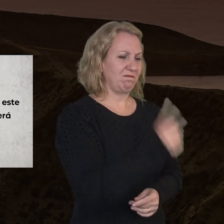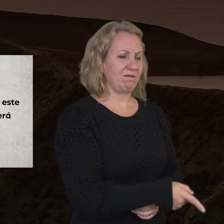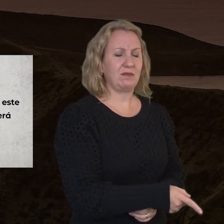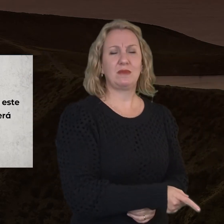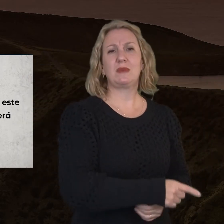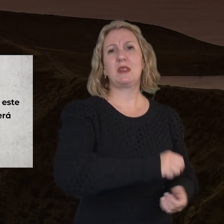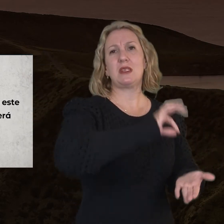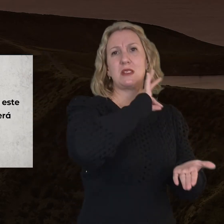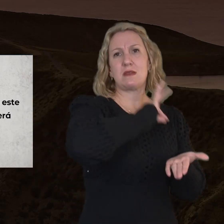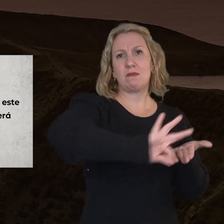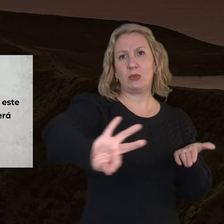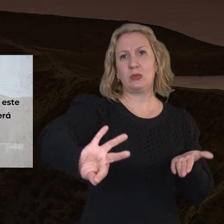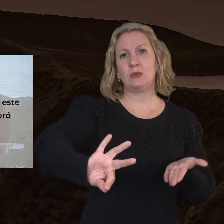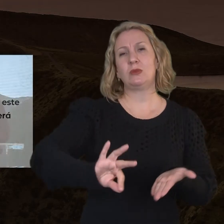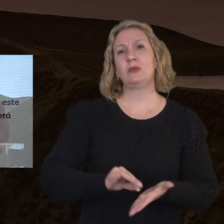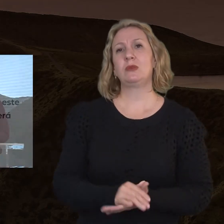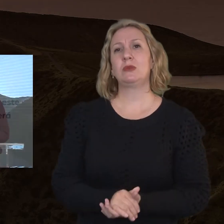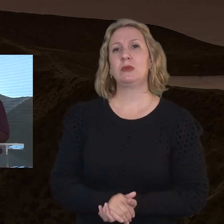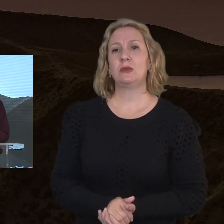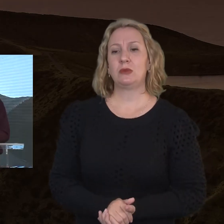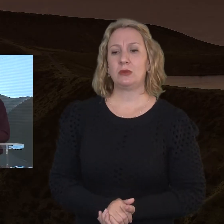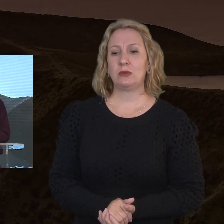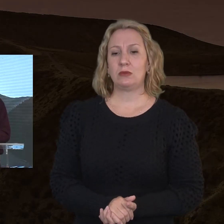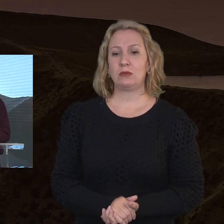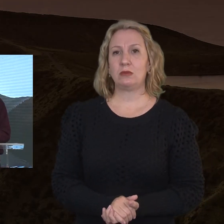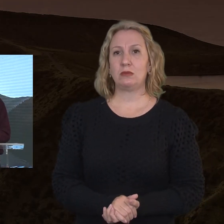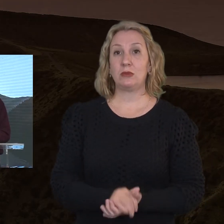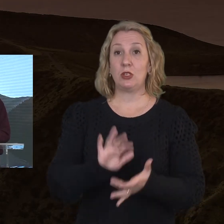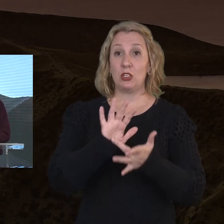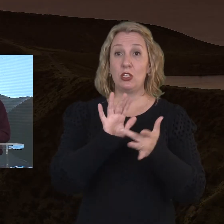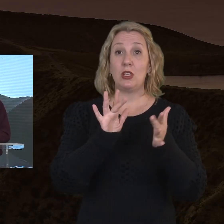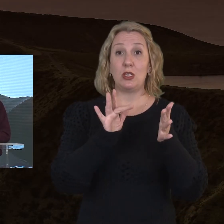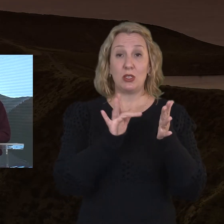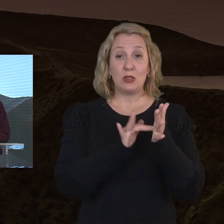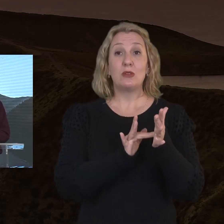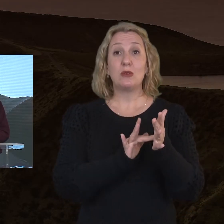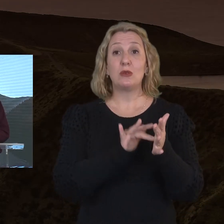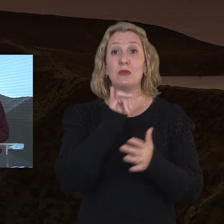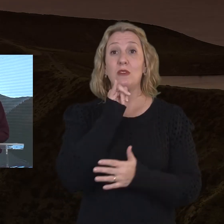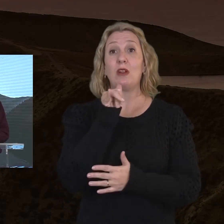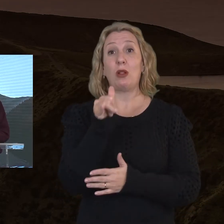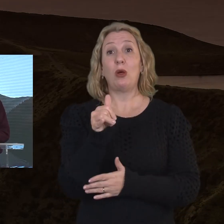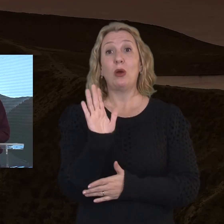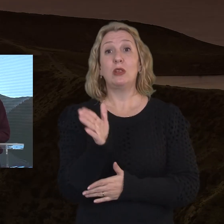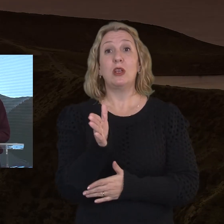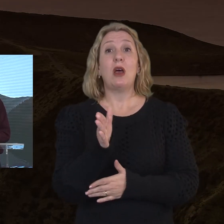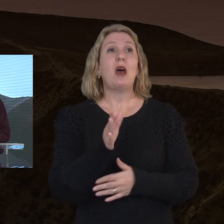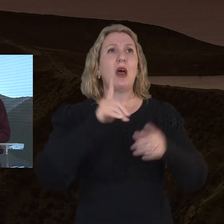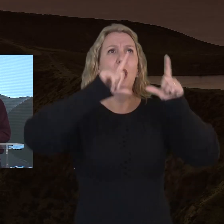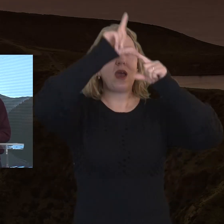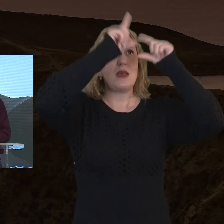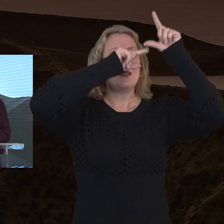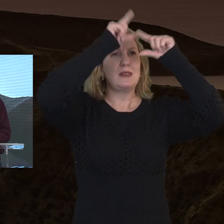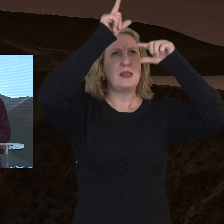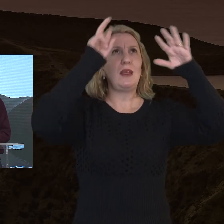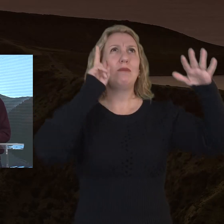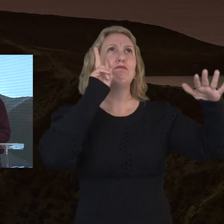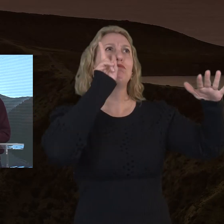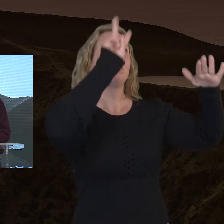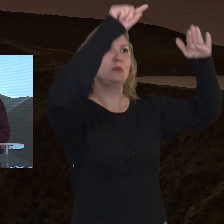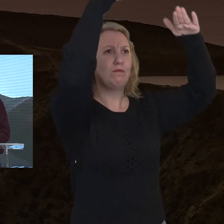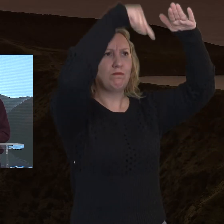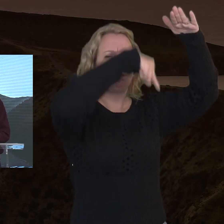anterior jesus falou que viu uma estrela via satanás caindo do céu e aqui fala que